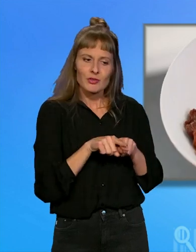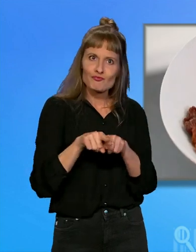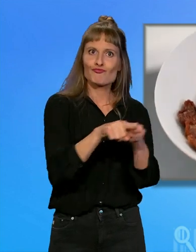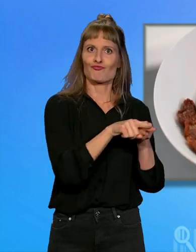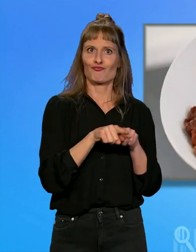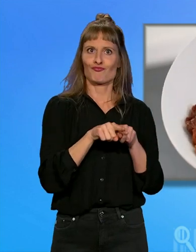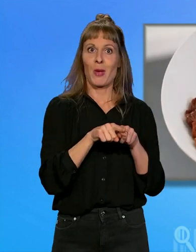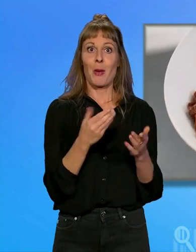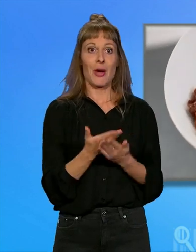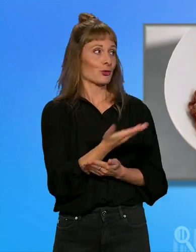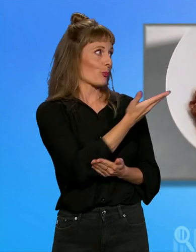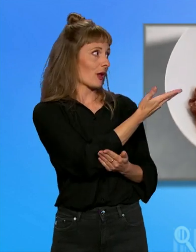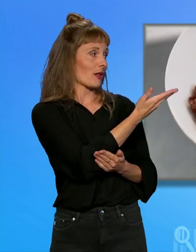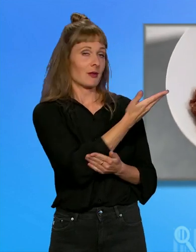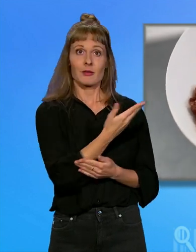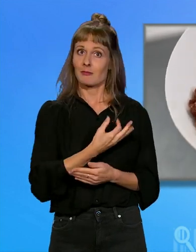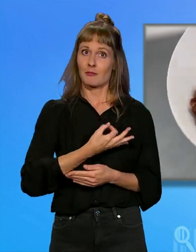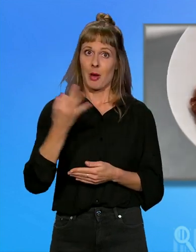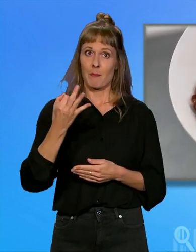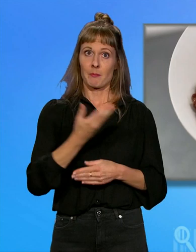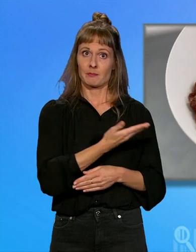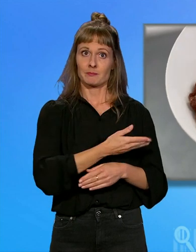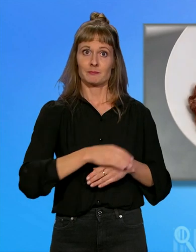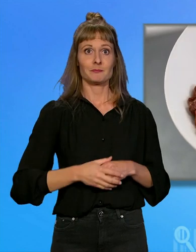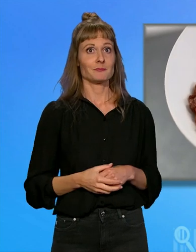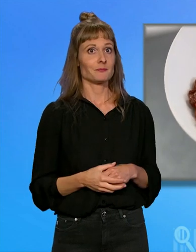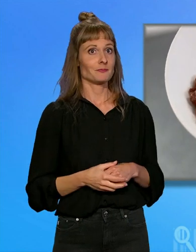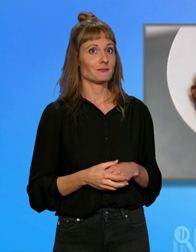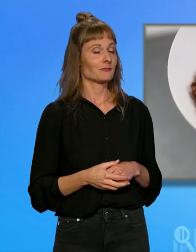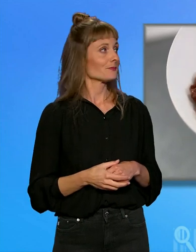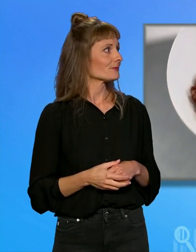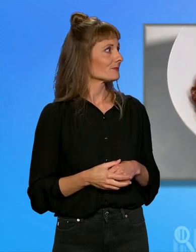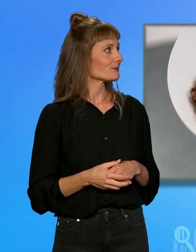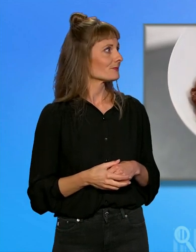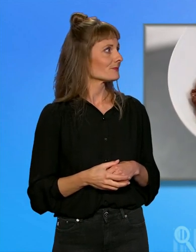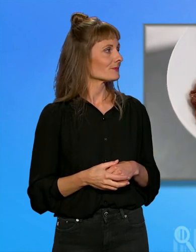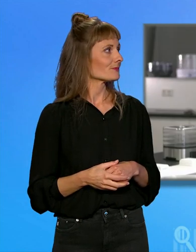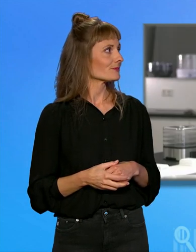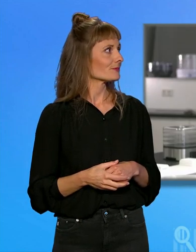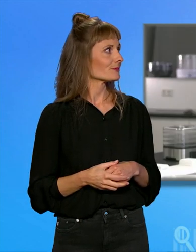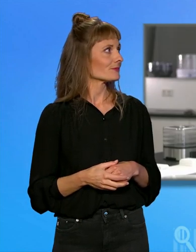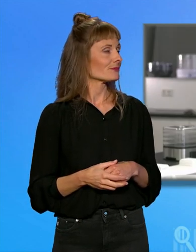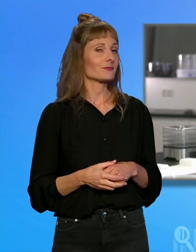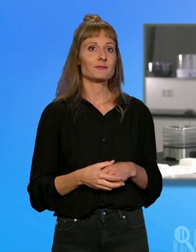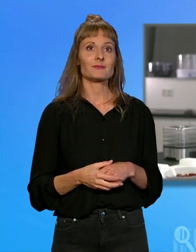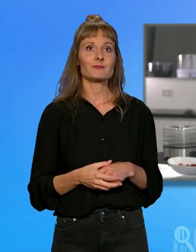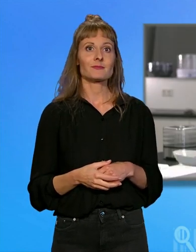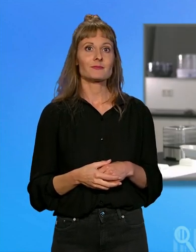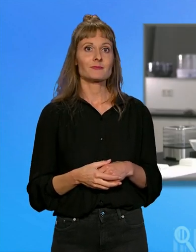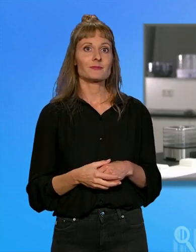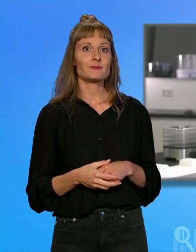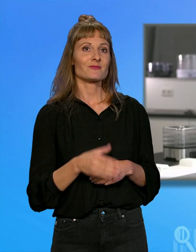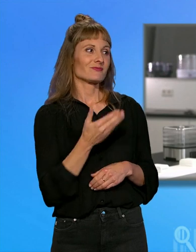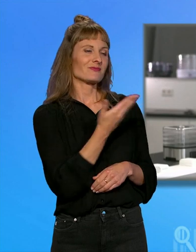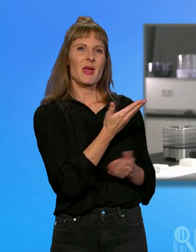man zum Beispiel an diesen Tomaten hier, die sind sehr schön gleichmäßig auf genau das Richtige reduziert. Oder hier hätten wir jetzt ein